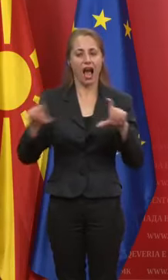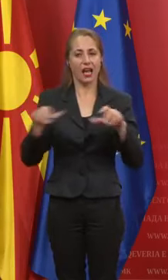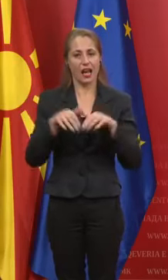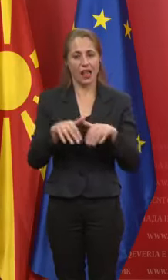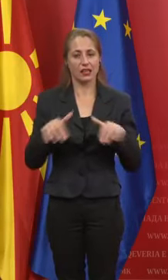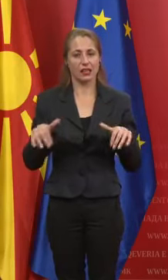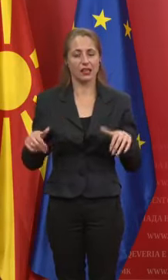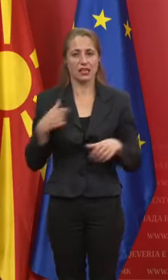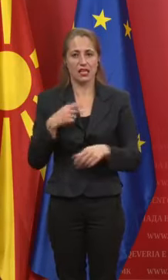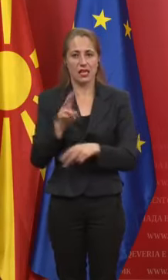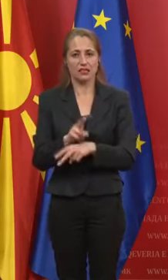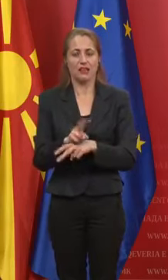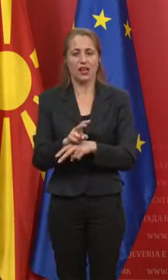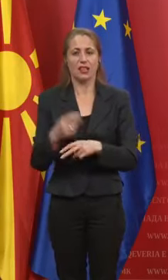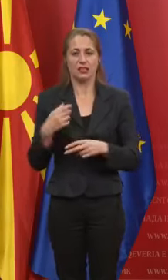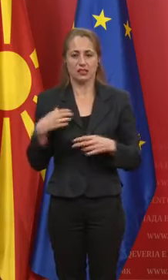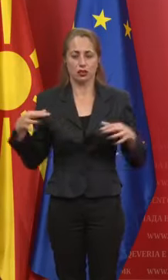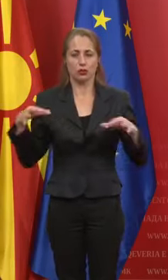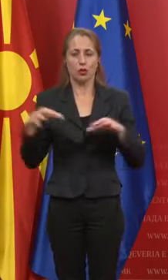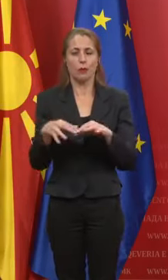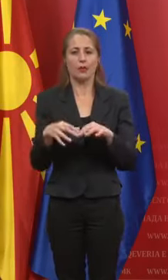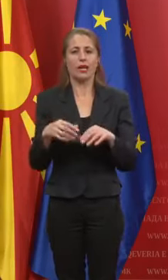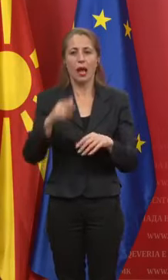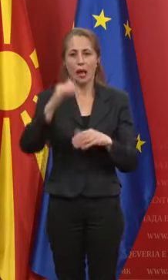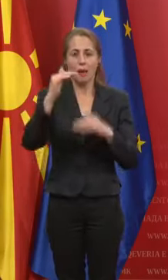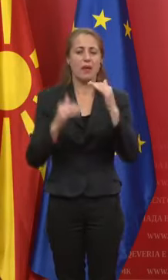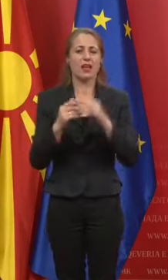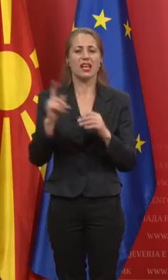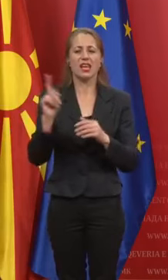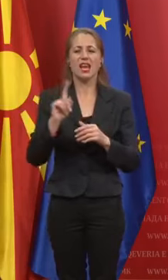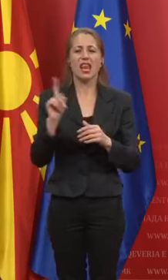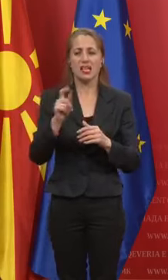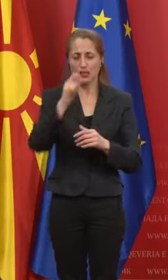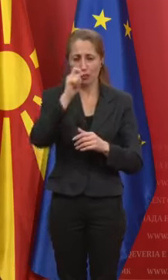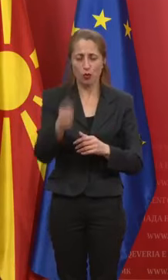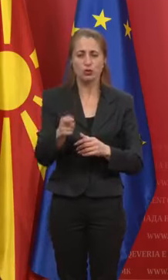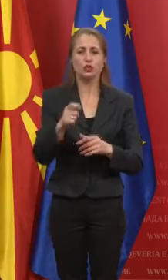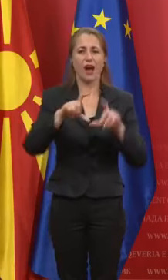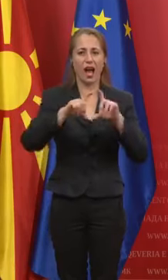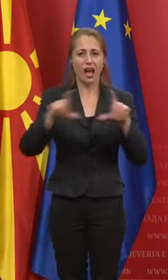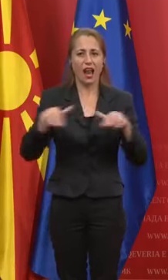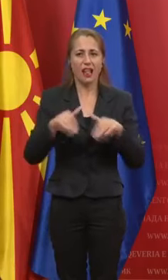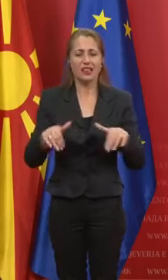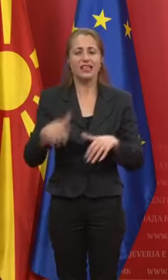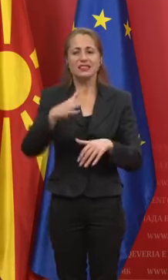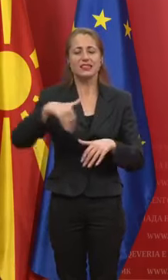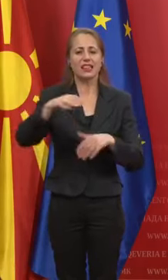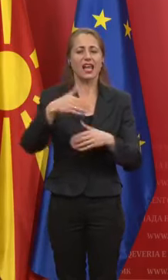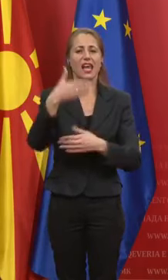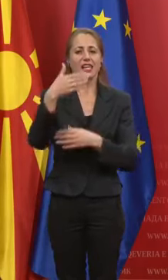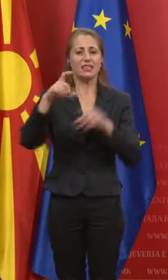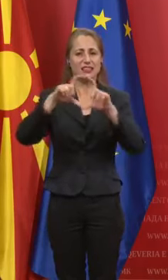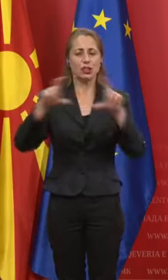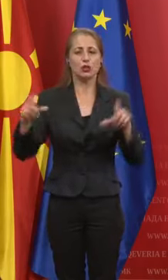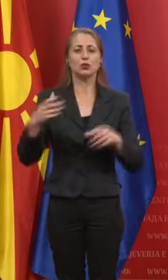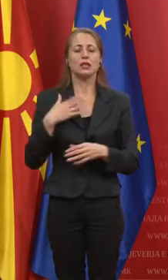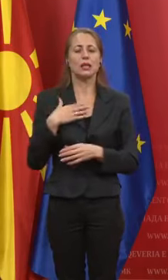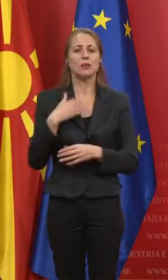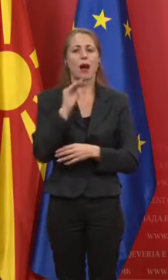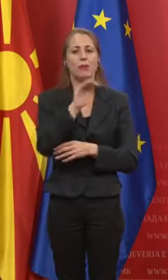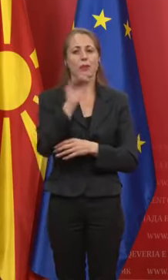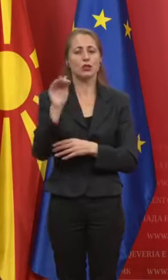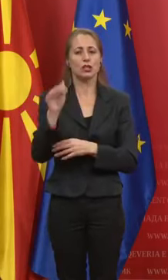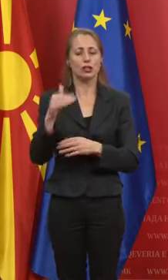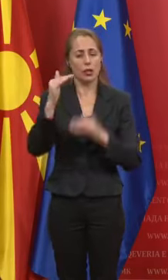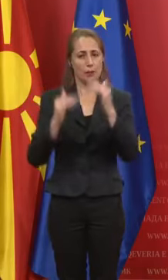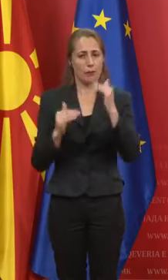за собери у кои што мерките не се почитуваат. За градинките и за сите институции има препорачани мерки у кои